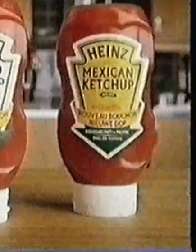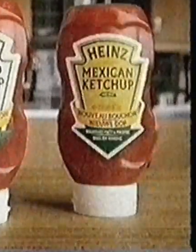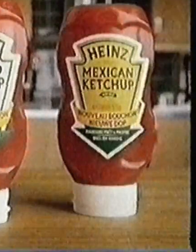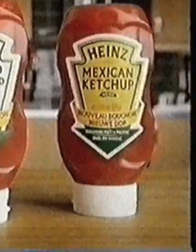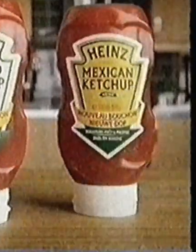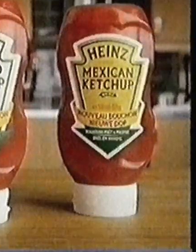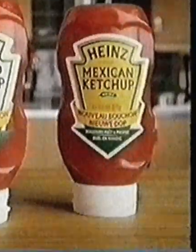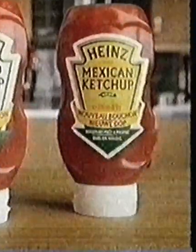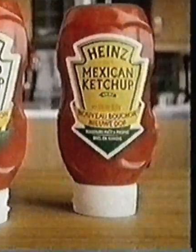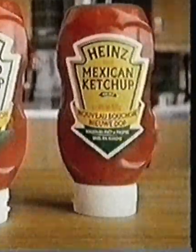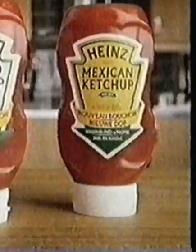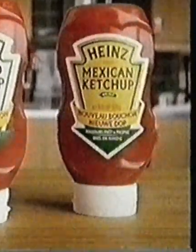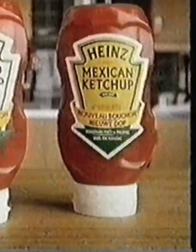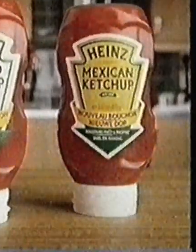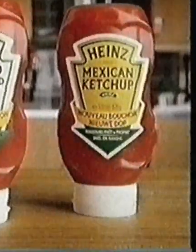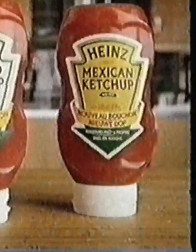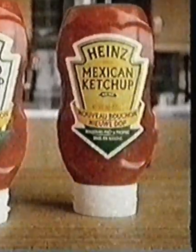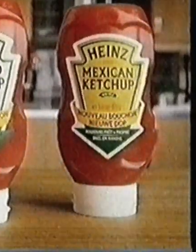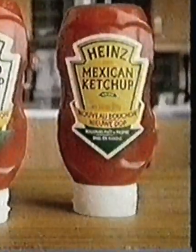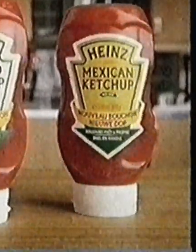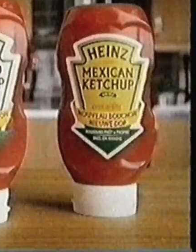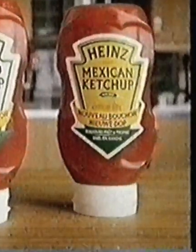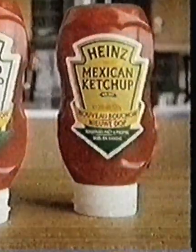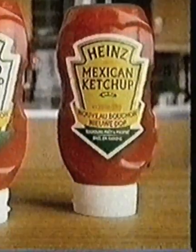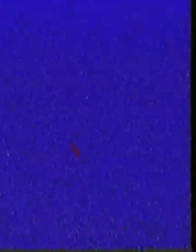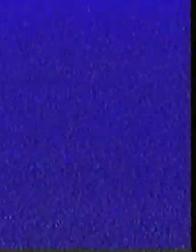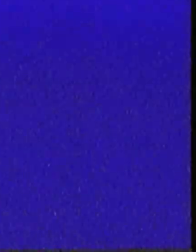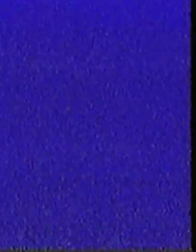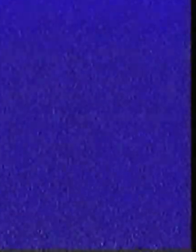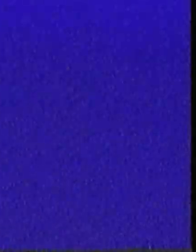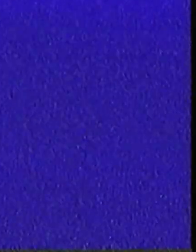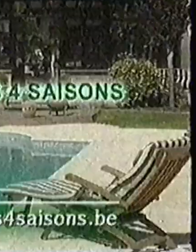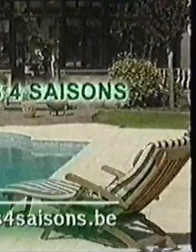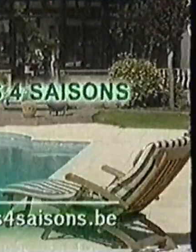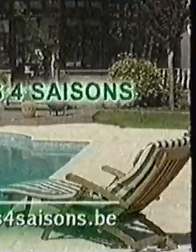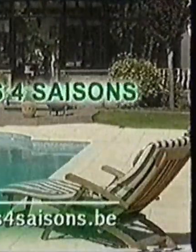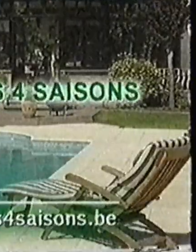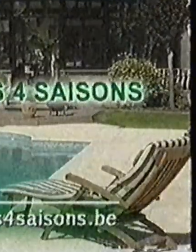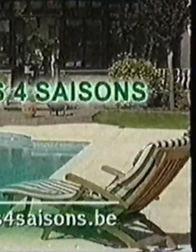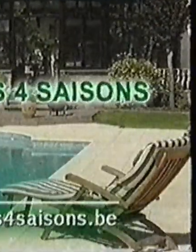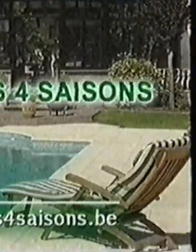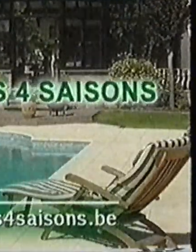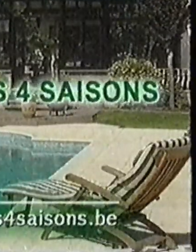les ketchup hot et mexican existent aussi avec un bouchon doseur.